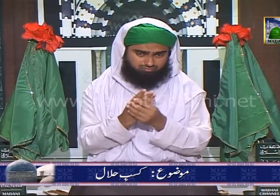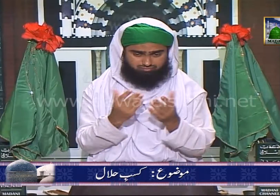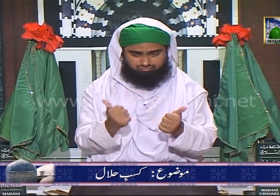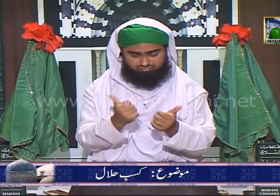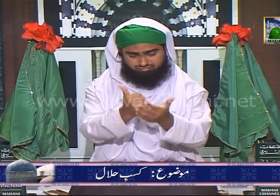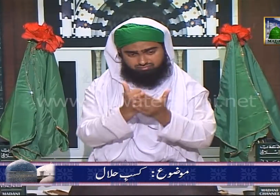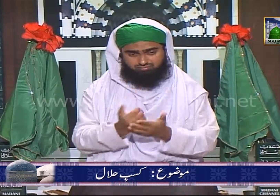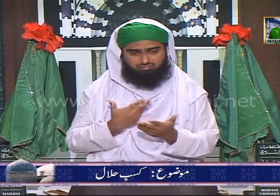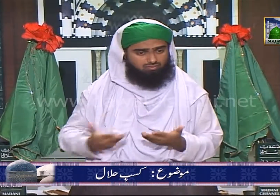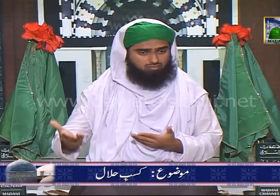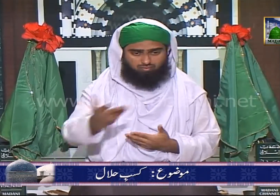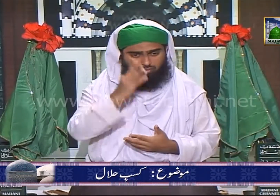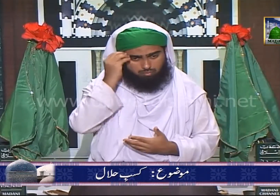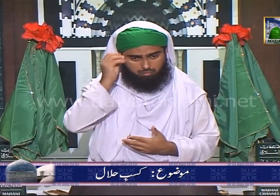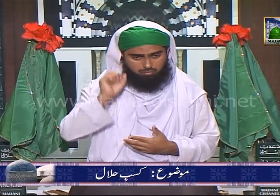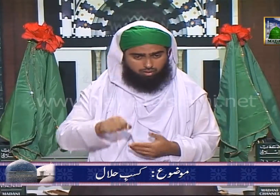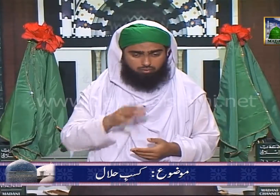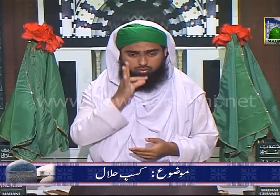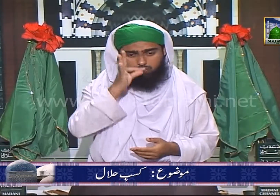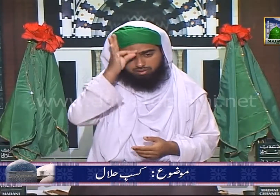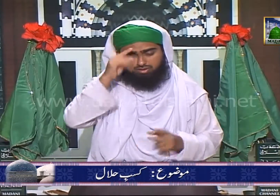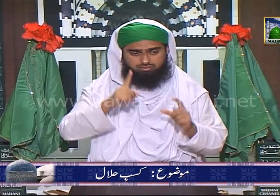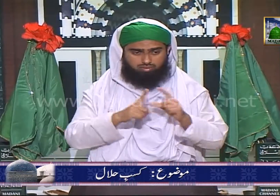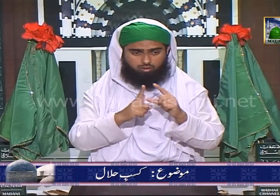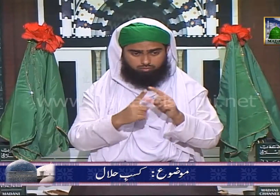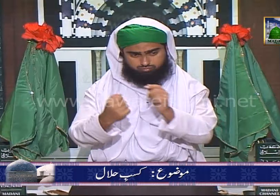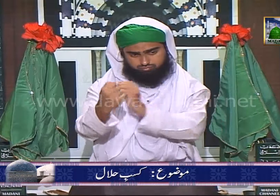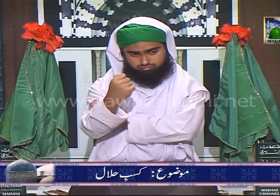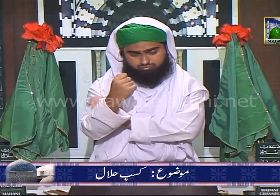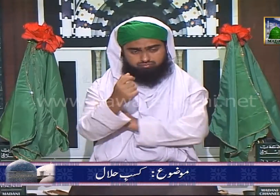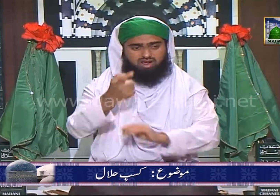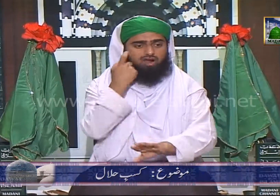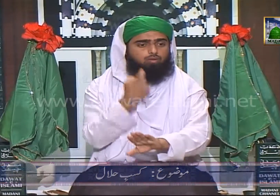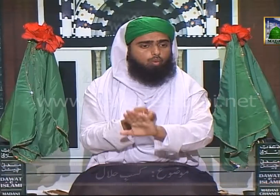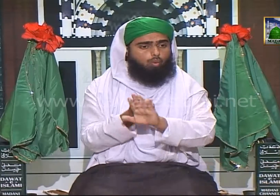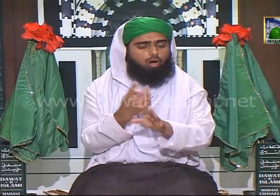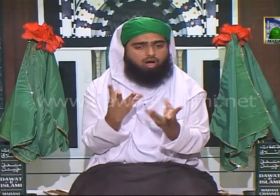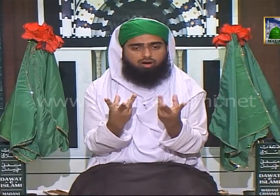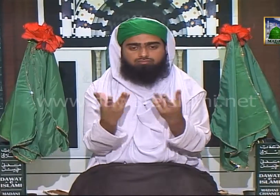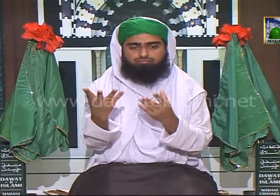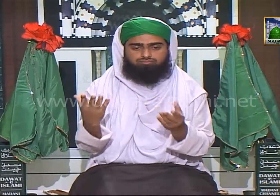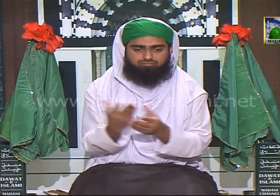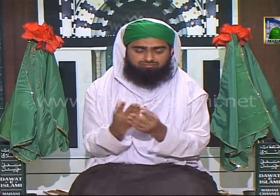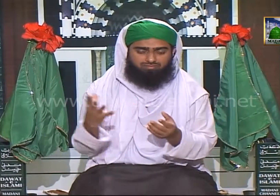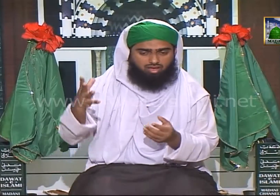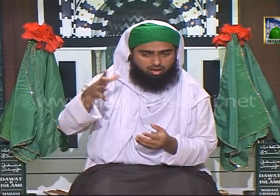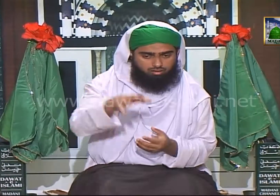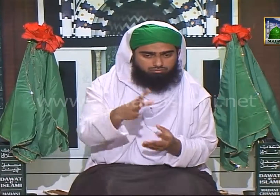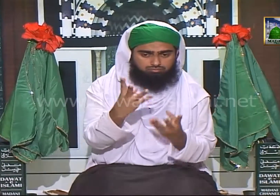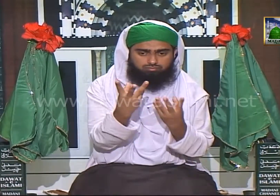دے. چنانچہ آپ سب جانتے ہیں کہ داؤد علیہ السلام کا یہ معجزہ ہے کہ آپ لوہے کو ہاتھ لگاتے تھے تو موم ہو جاتا, قرآن شریف میں ذکر ہے.